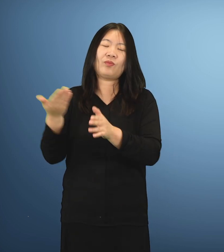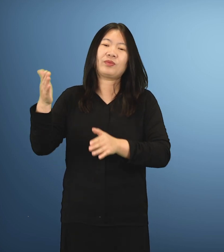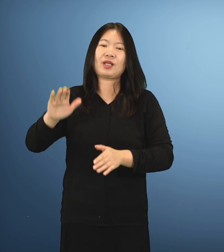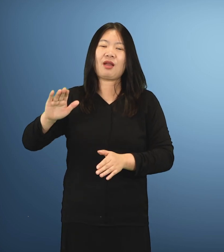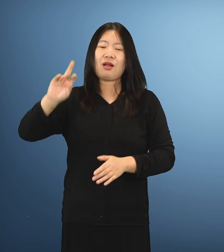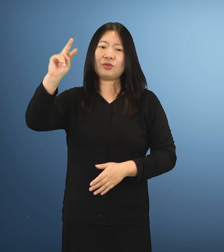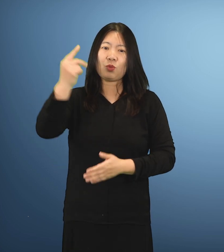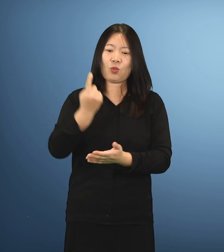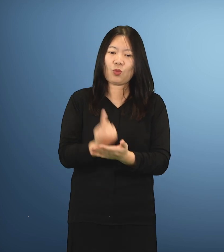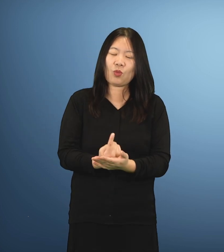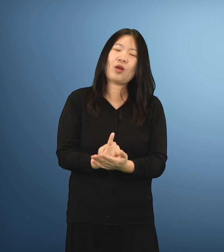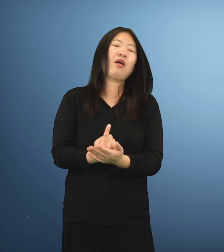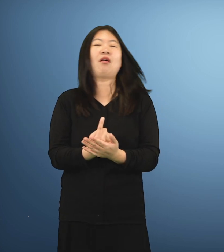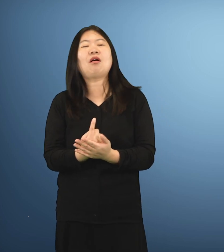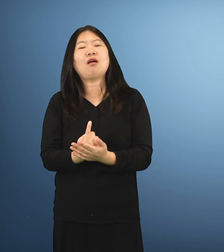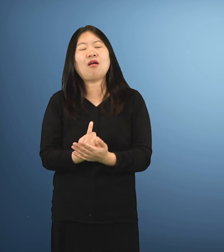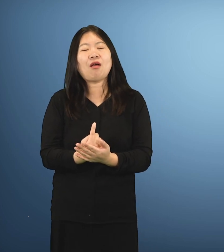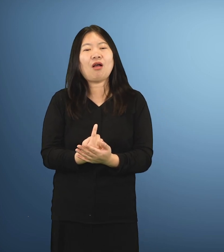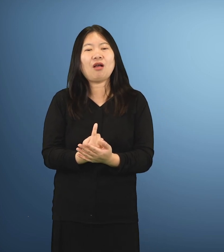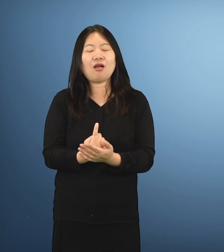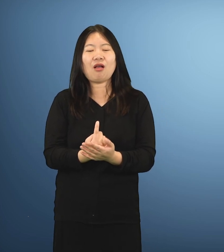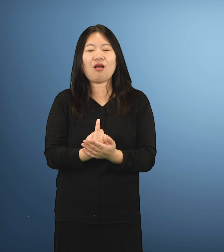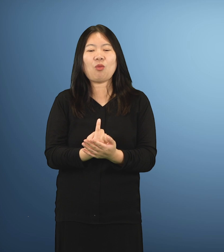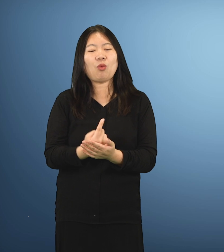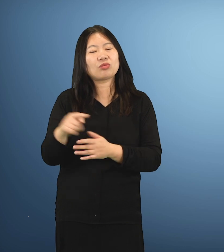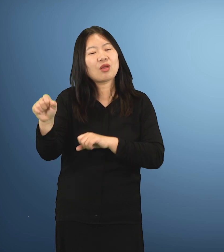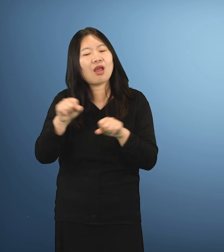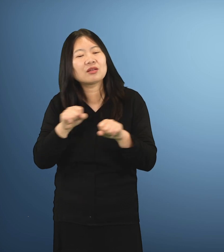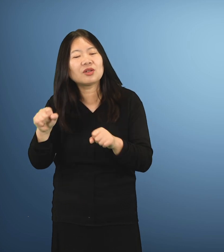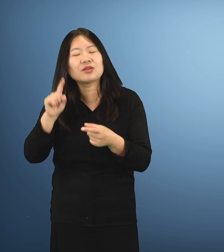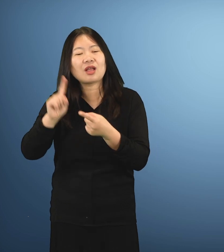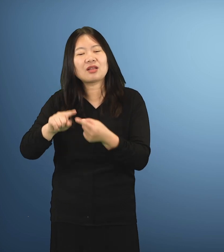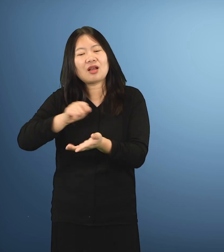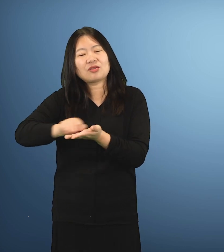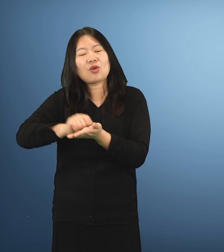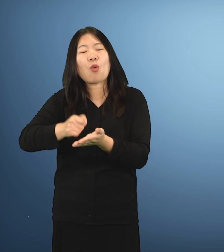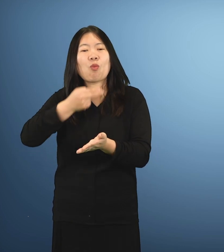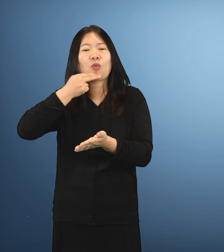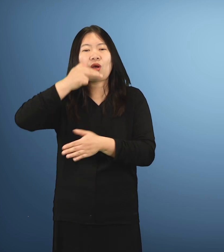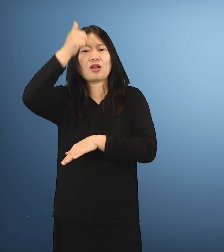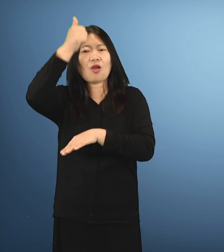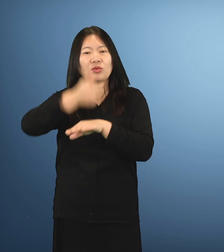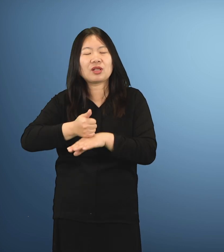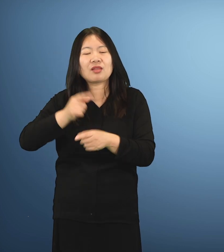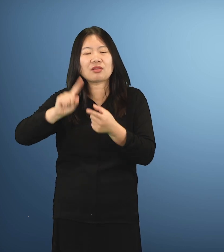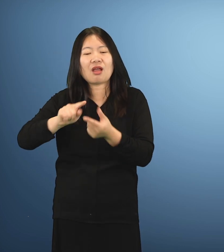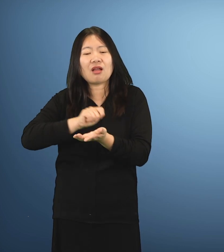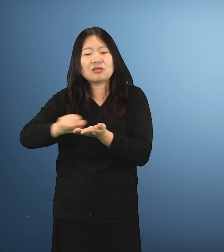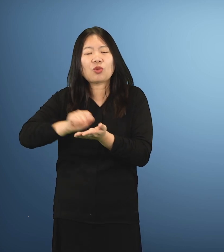그들이 돌아와 이런저런 보고 기록 안 하고 결과에 대해서도 기록을